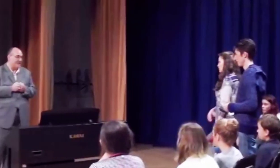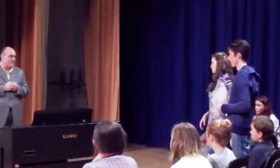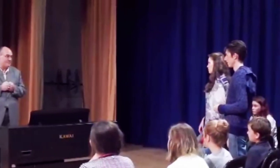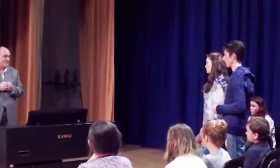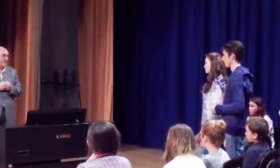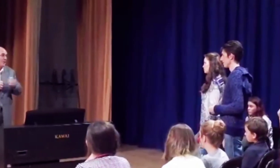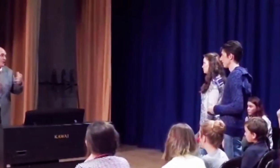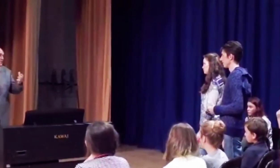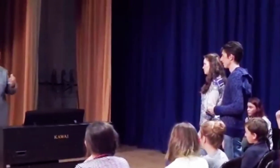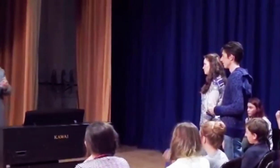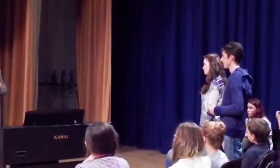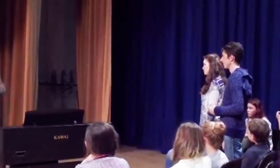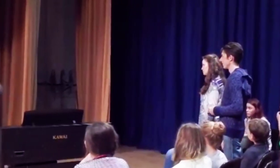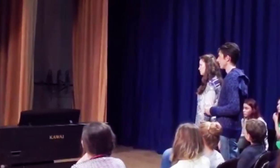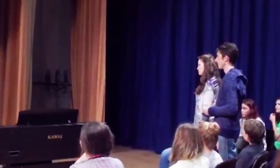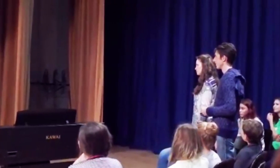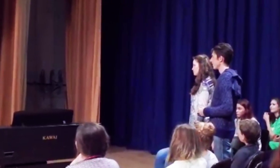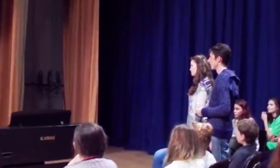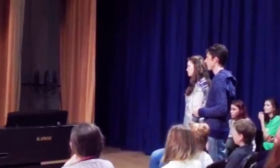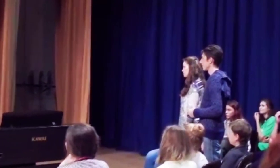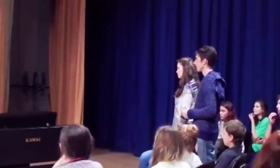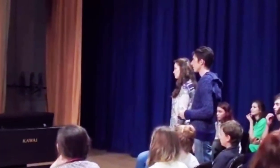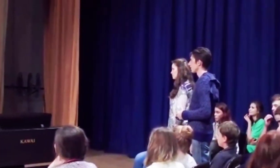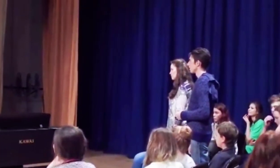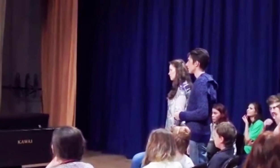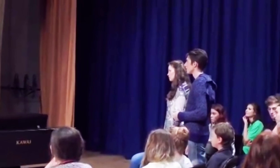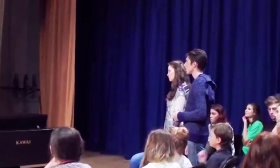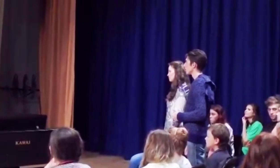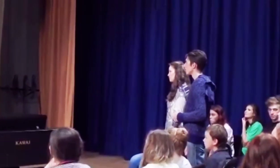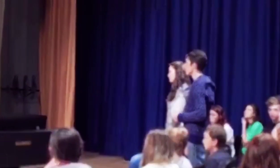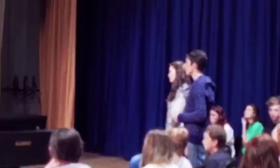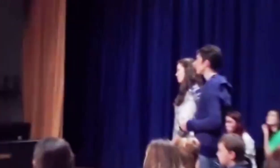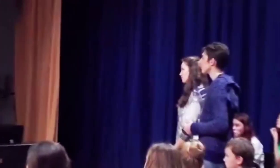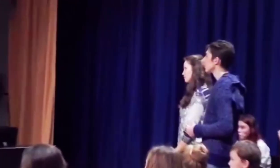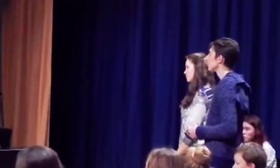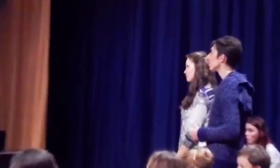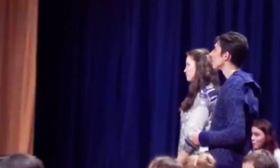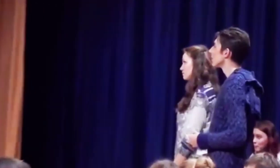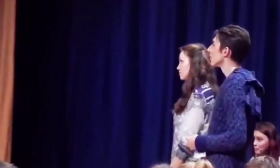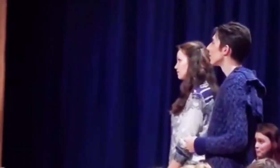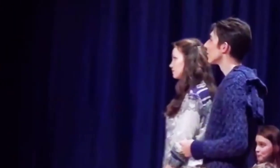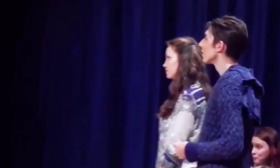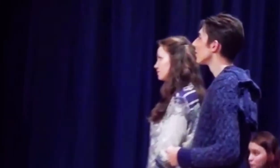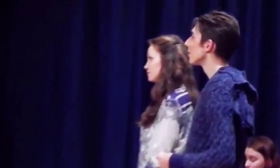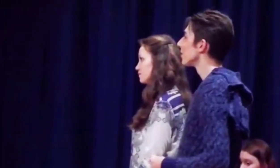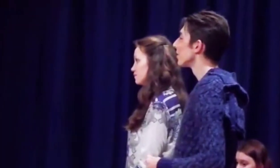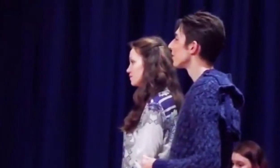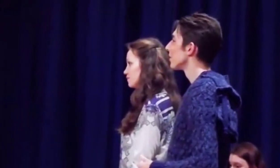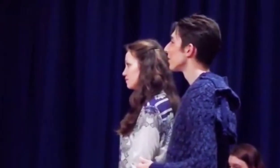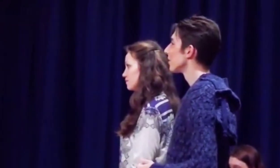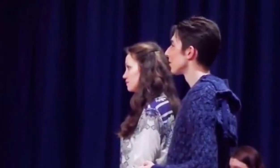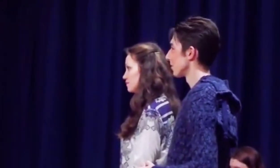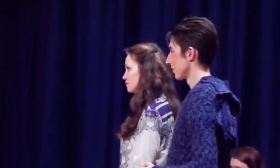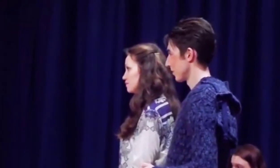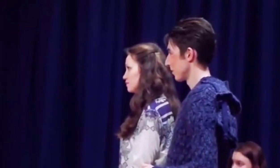уже начала работать. Questo è molto importante, perché se noi portiamo il canto legato,